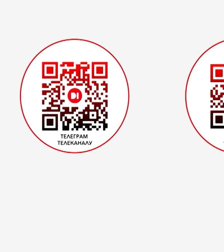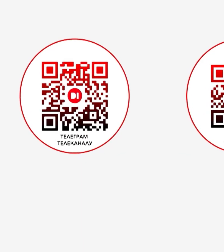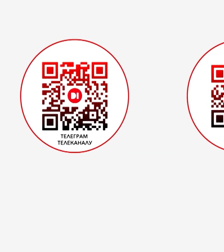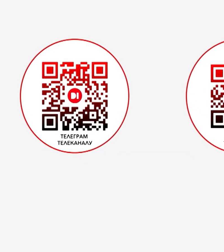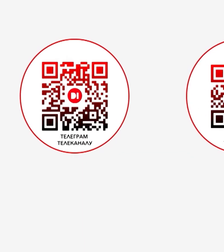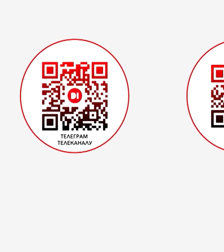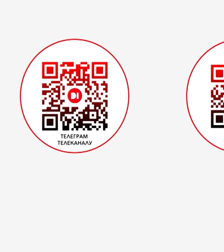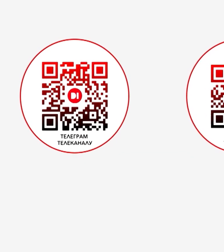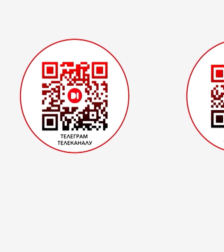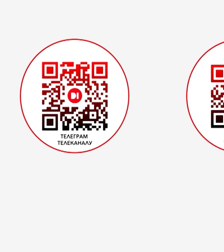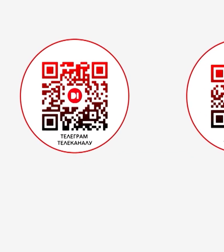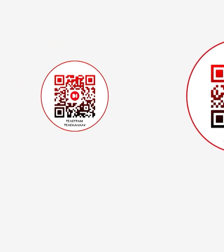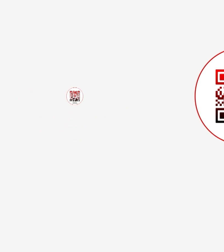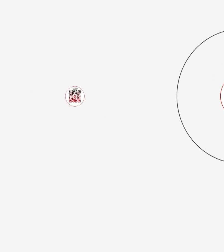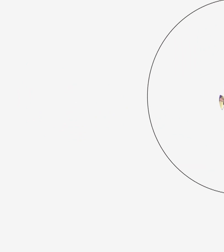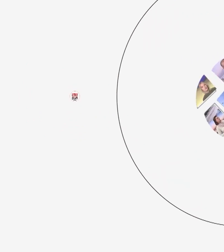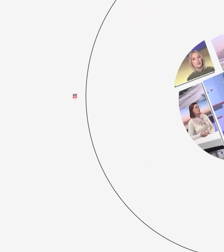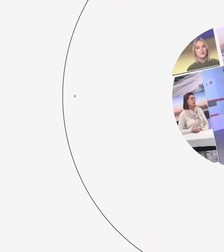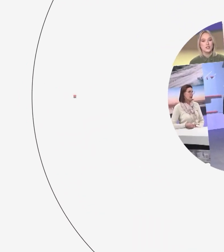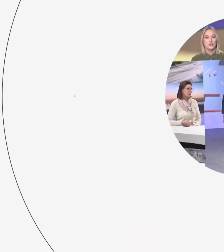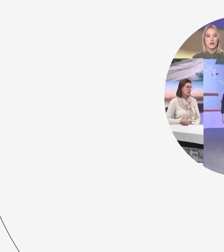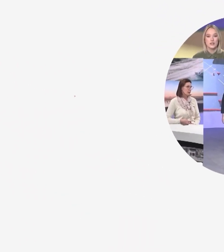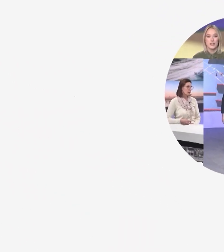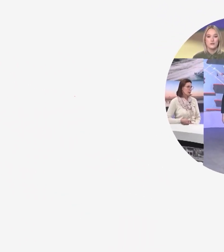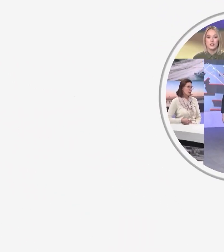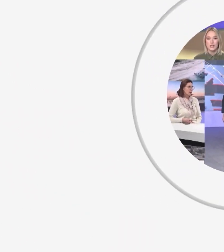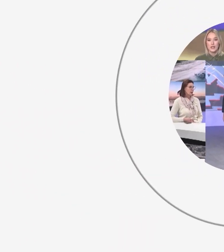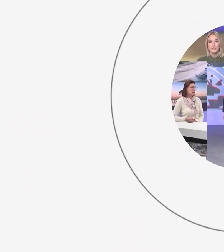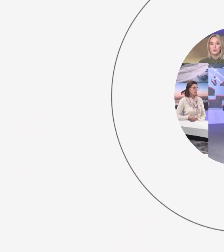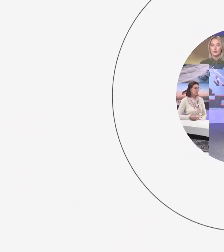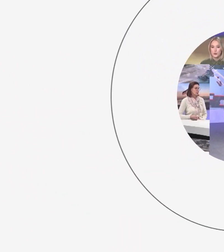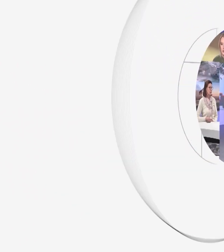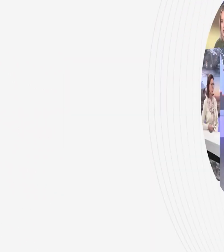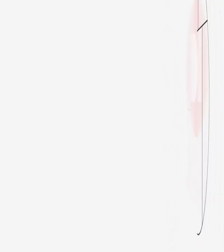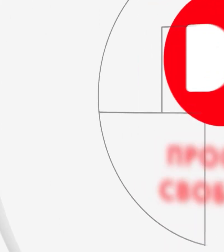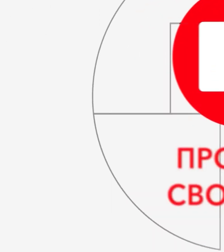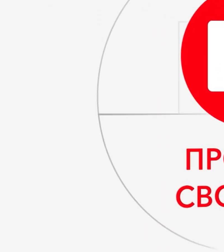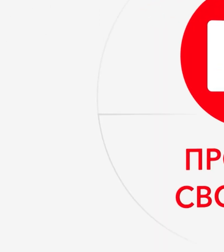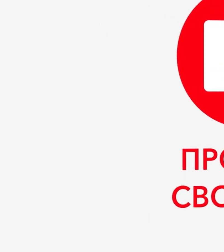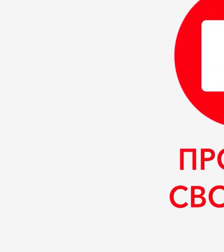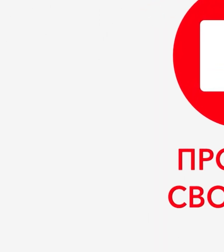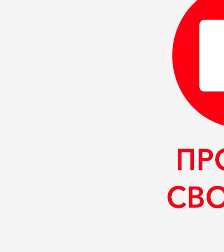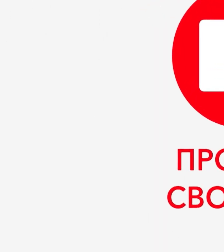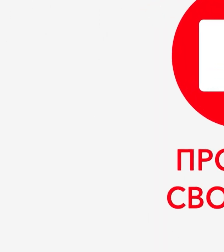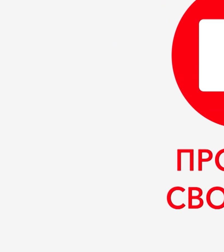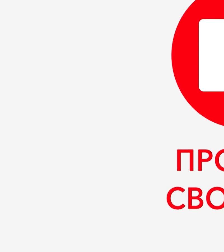Дивись, читай, слухай, приєднуйся до обговорень. D1. Простір свободи.